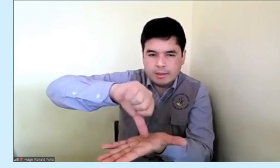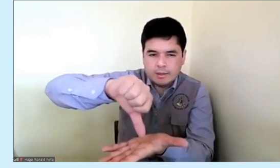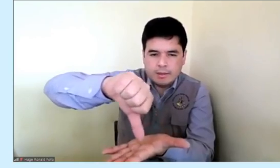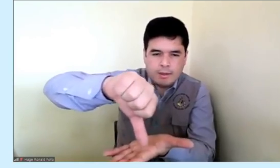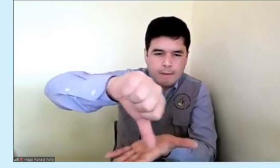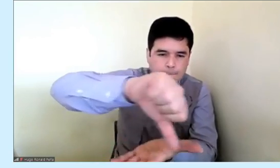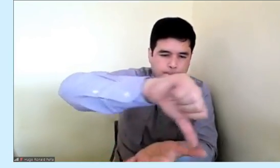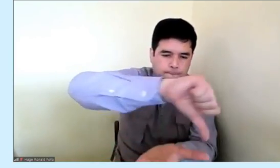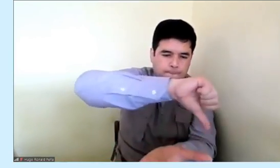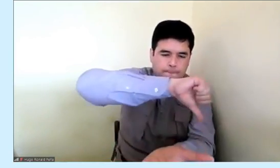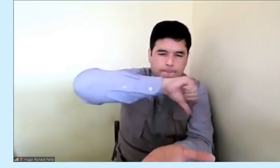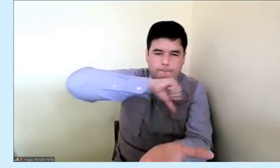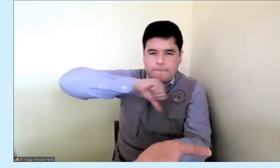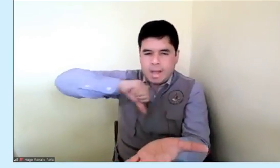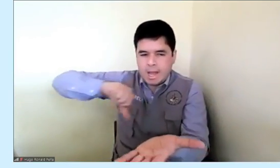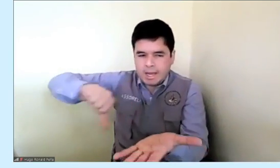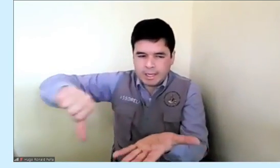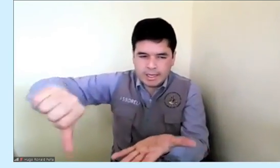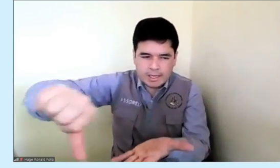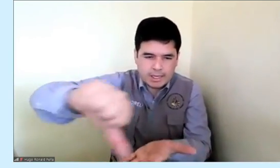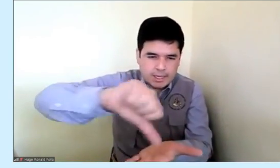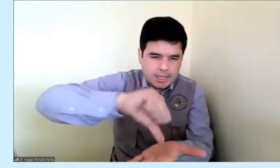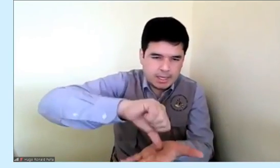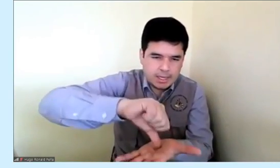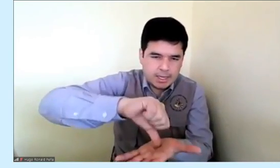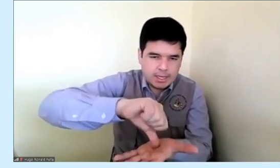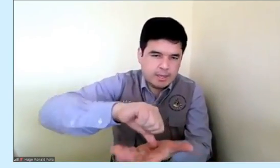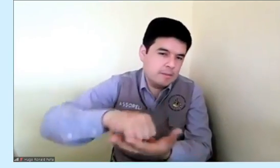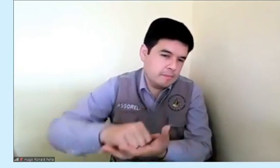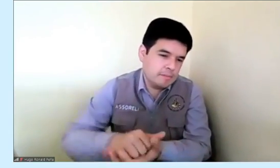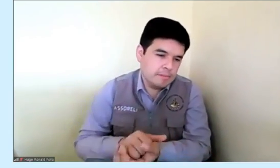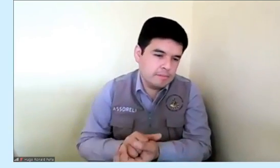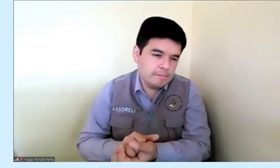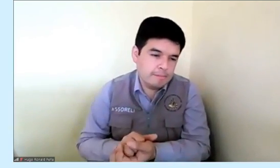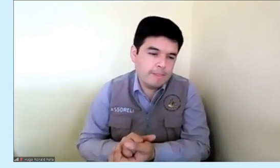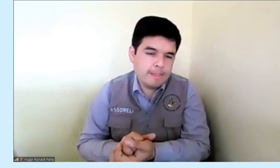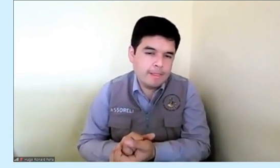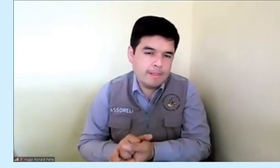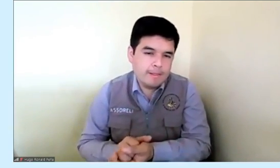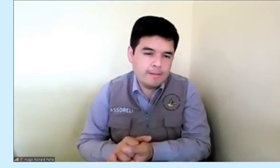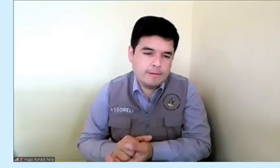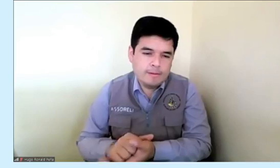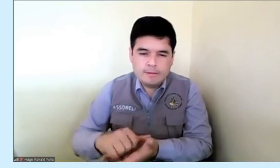en el centro de ella. Esa es la señal de parque. Parque.